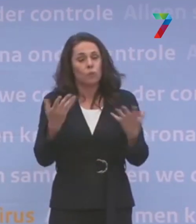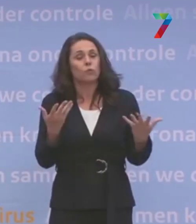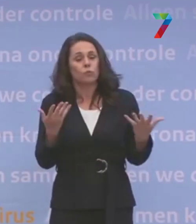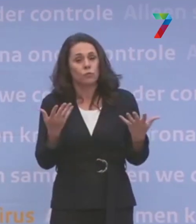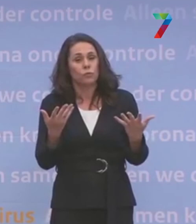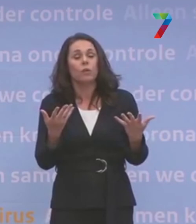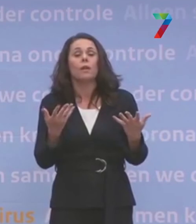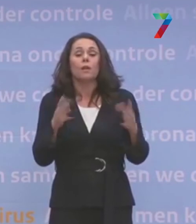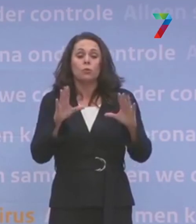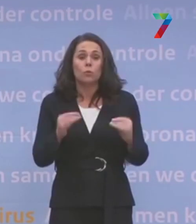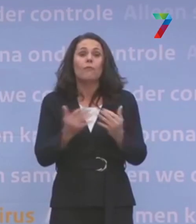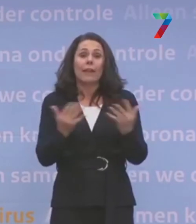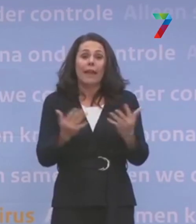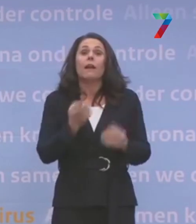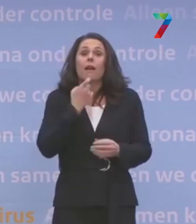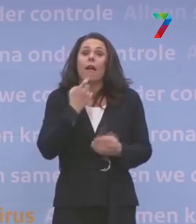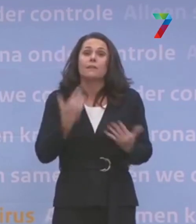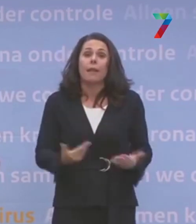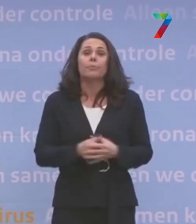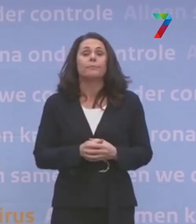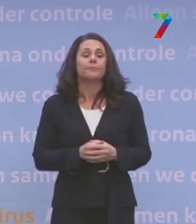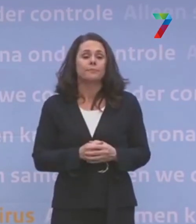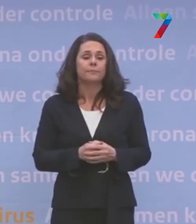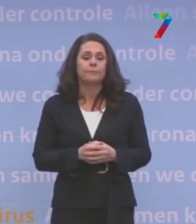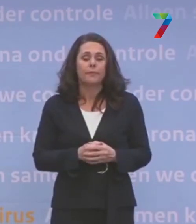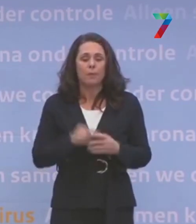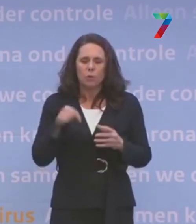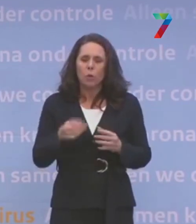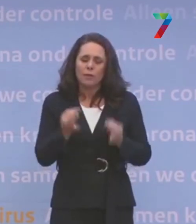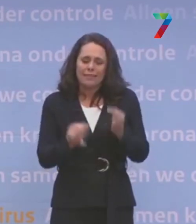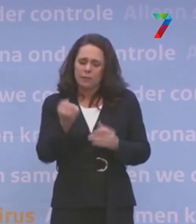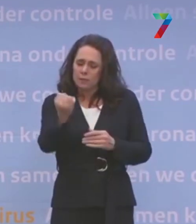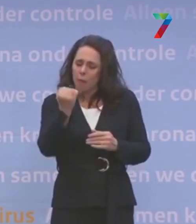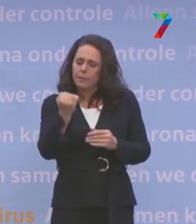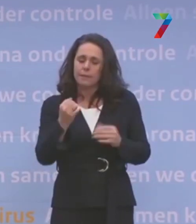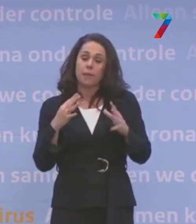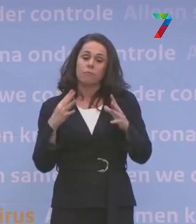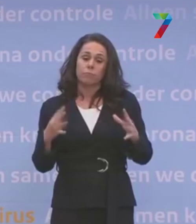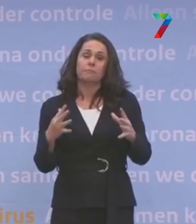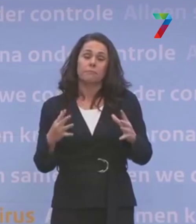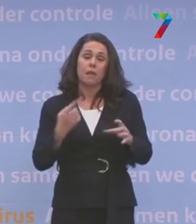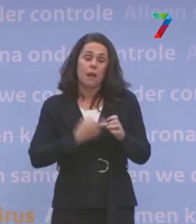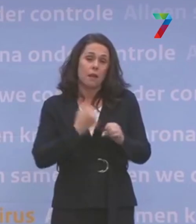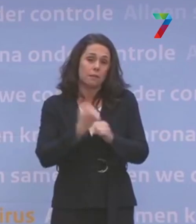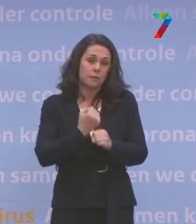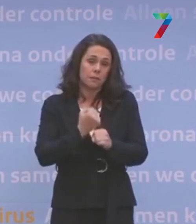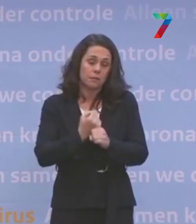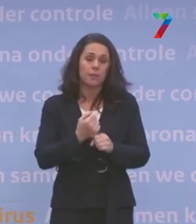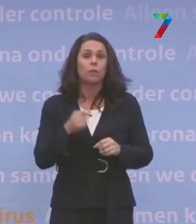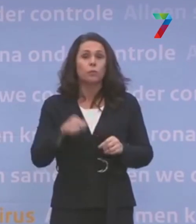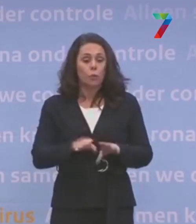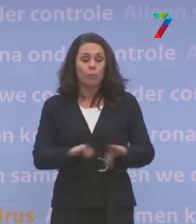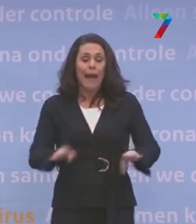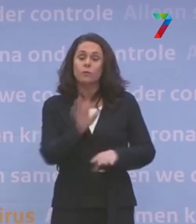het doen als er klachten zijn. En inmiddels is de testcapaciteit nu zo groot, want er is heel hard aan gewerkt, dat je nu de lagere scholen weer open gaan, hè,